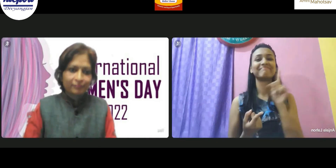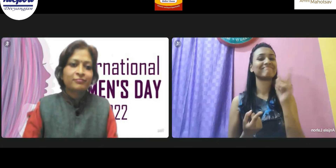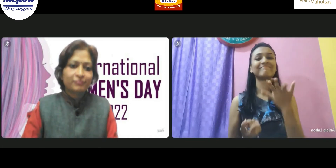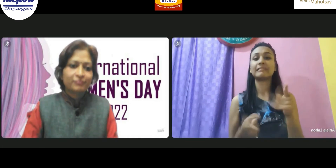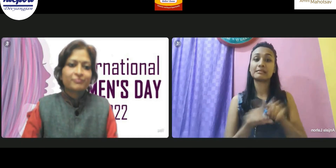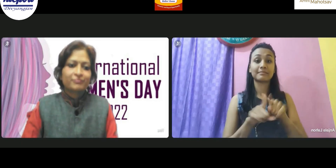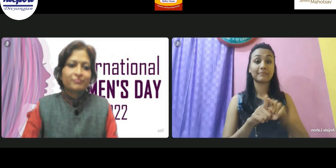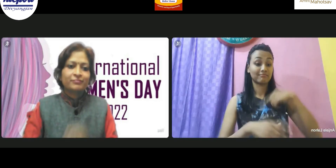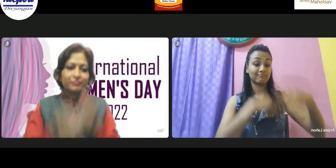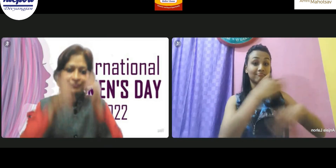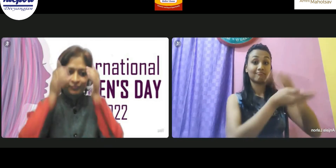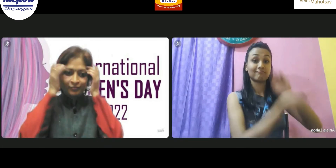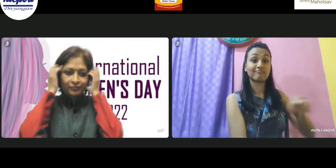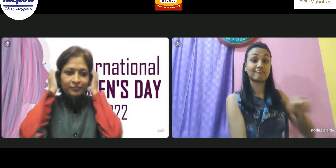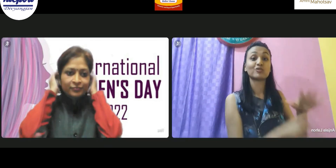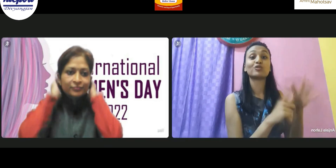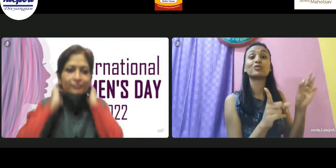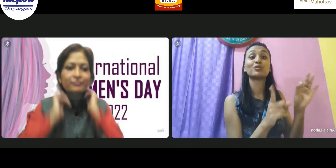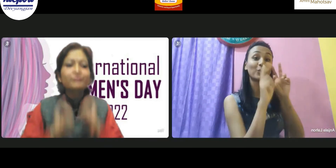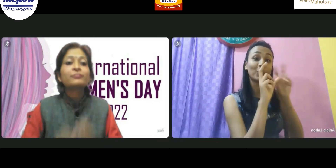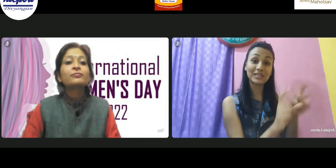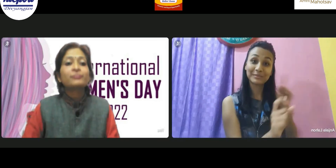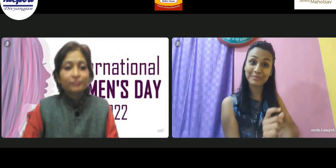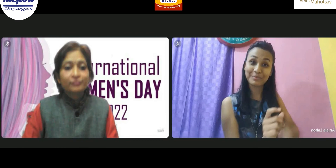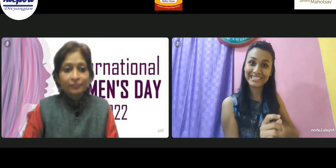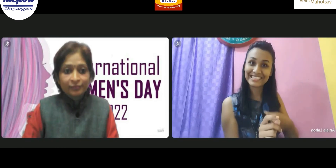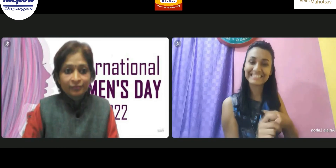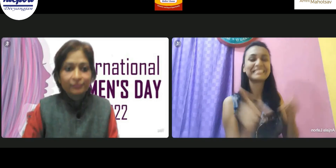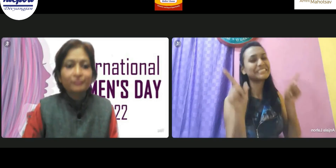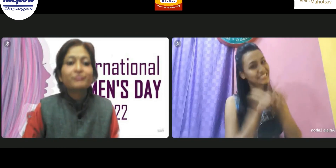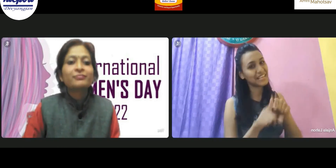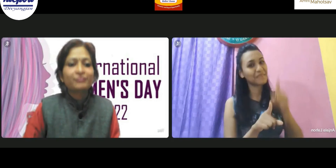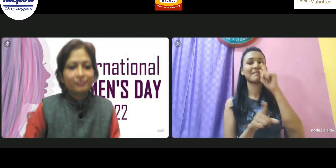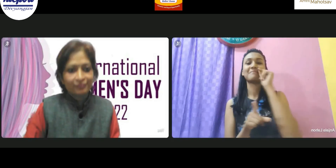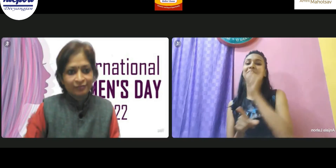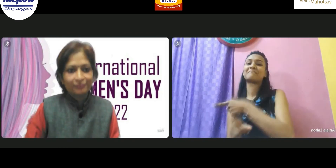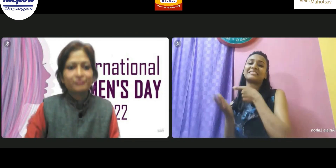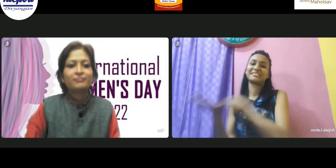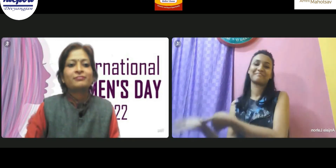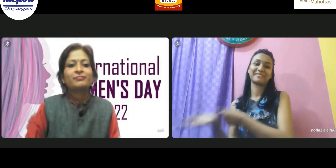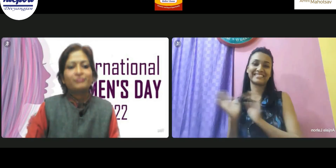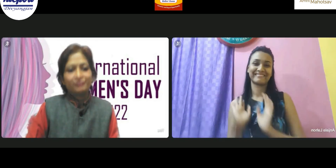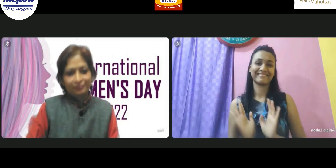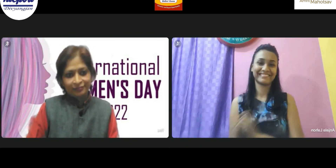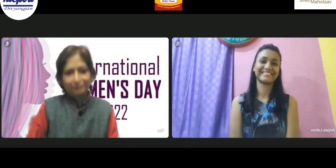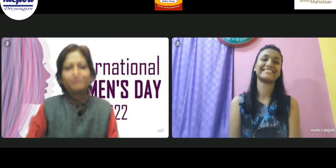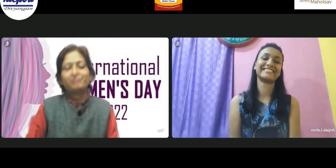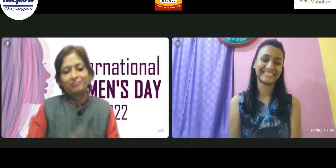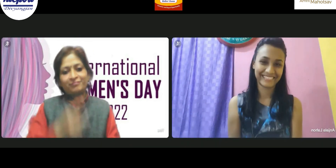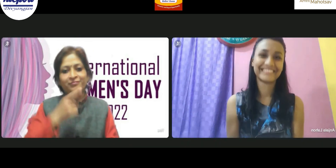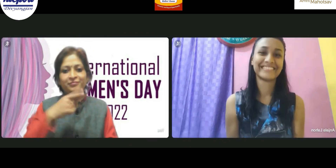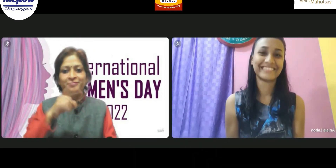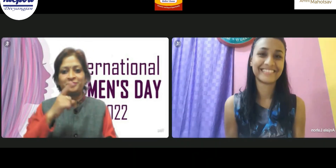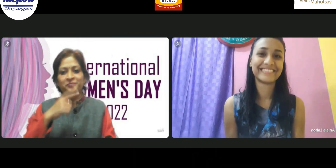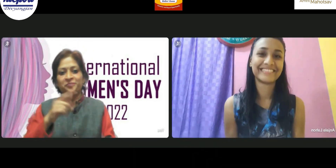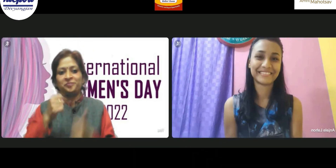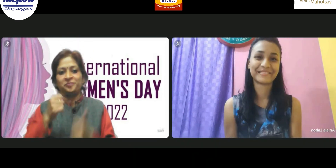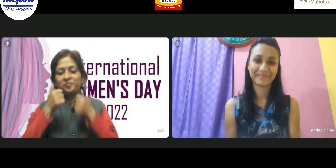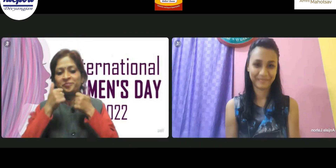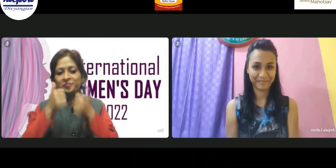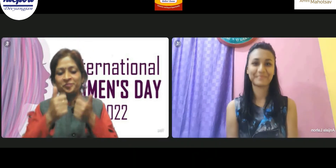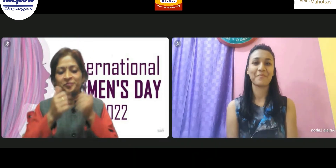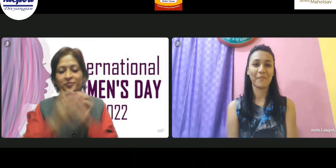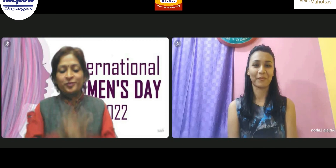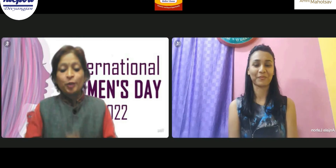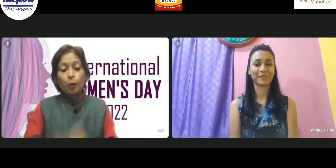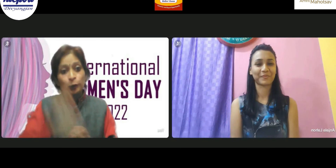नहीं, उनको हमें गुस्सा नहीं करना चाहिए, उन्हें प्यार से समझाना चाहिए। वो हमारे पेरेंट्स, आखिर वो हमारे माता पिता हैं और उनको